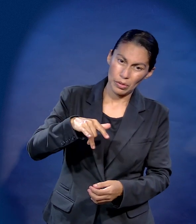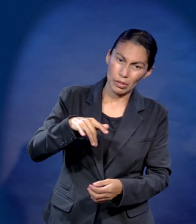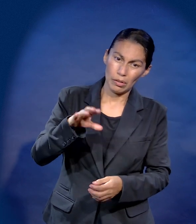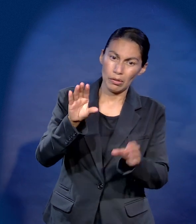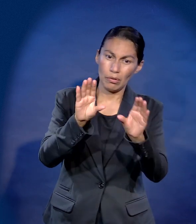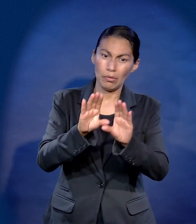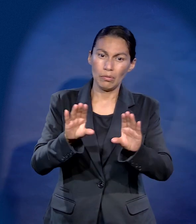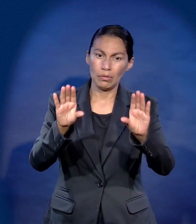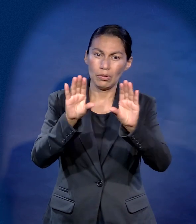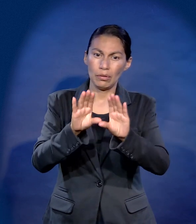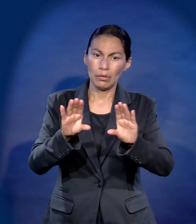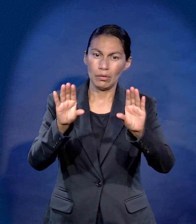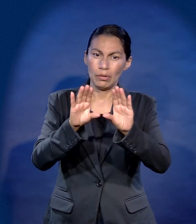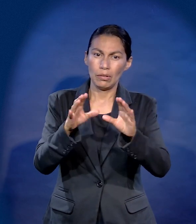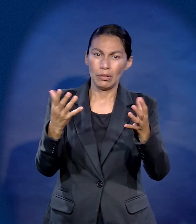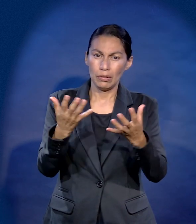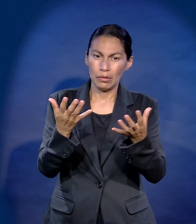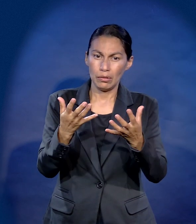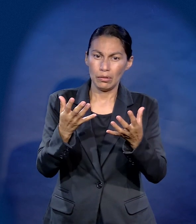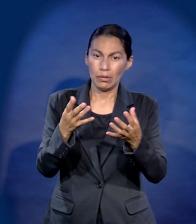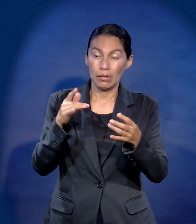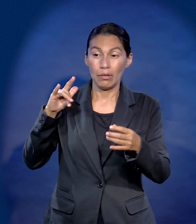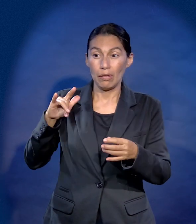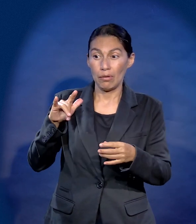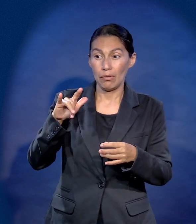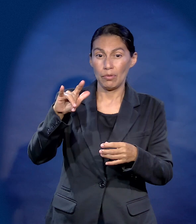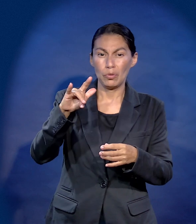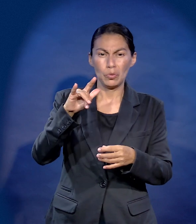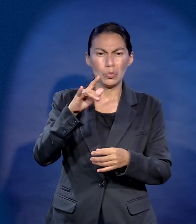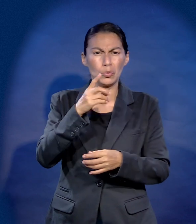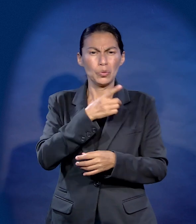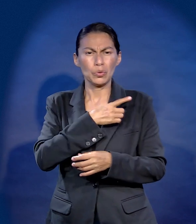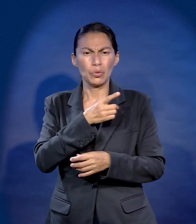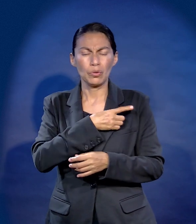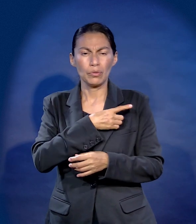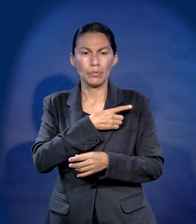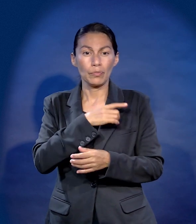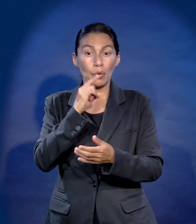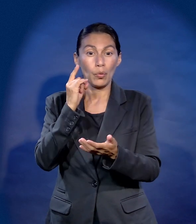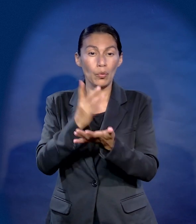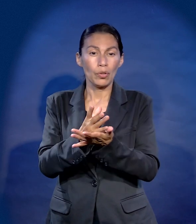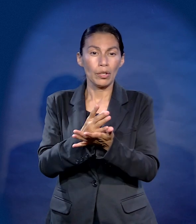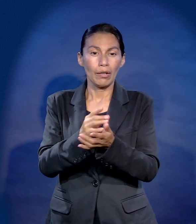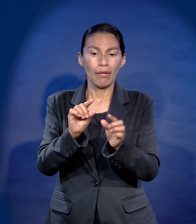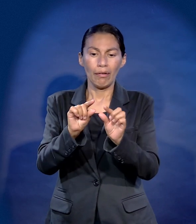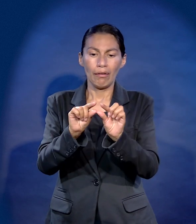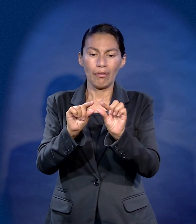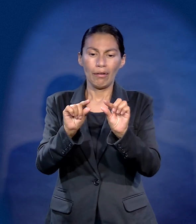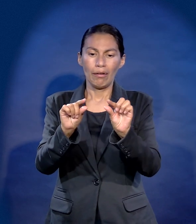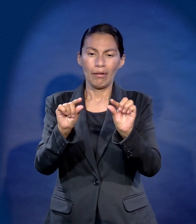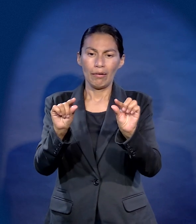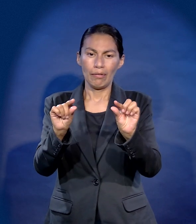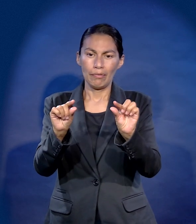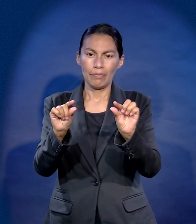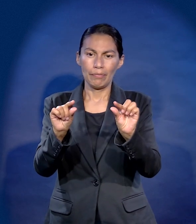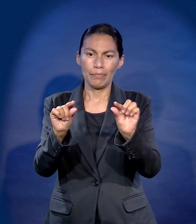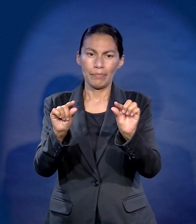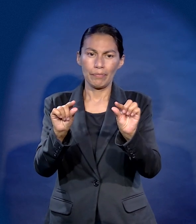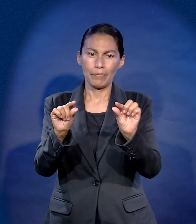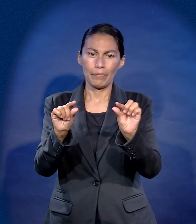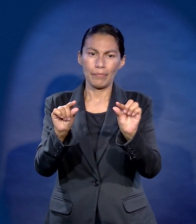iba a activar un sistema para que el avión solo retomara la altura necesaria. Solo había una